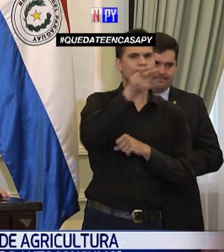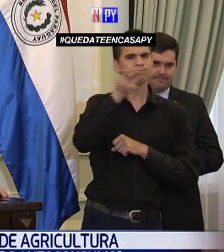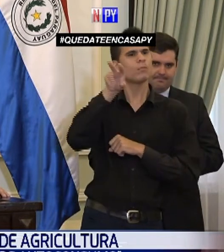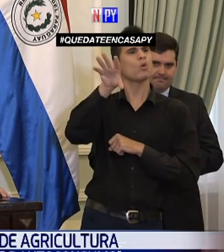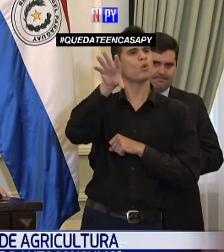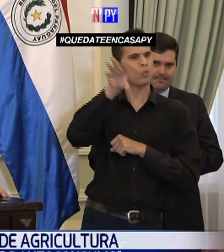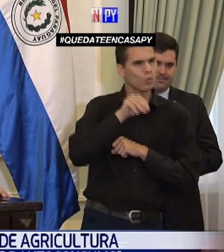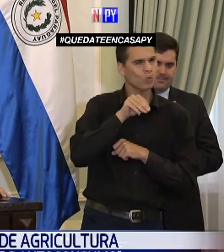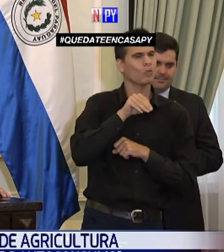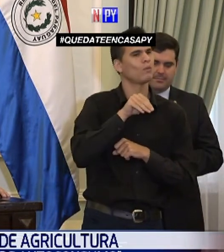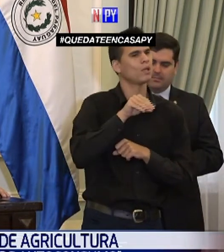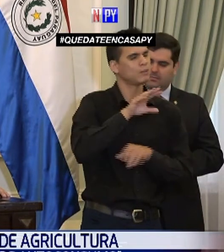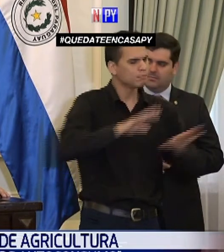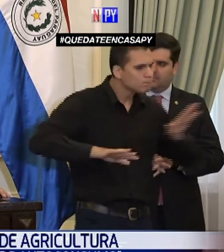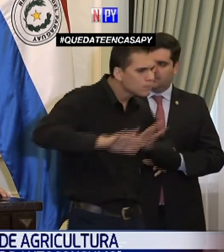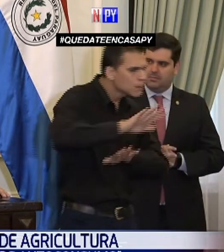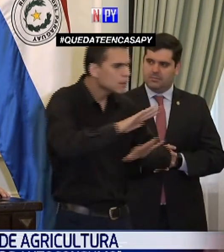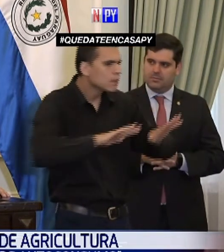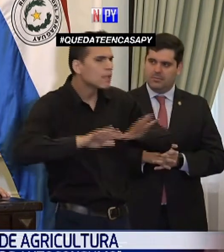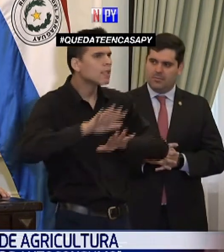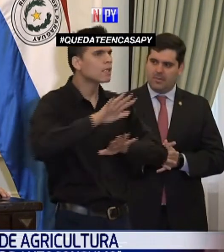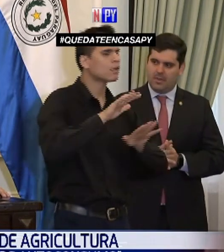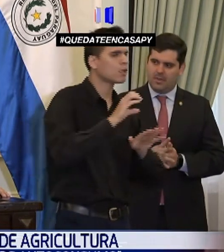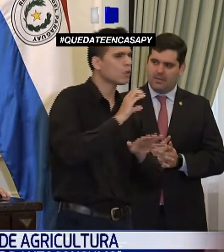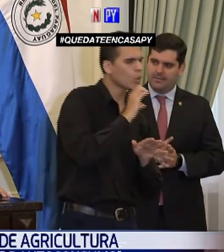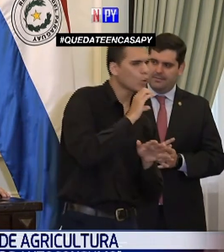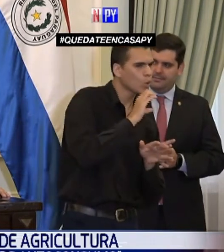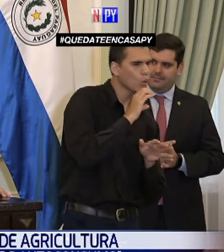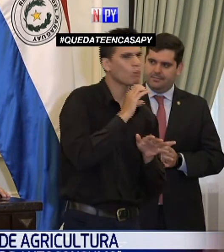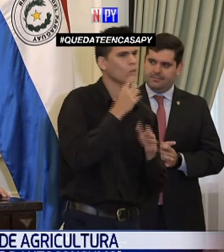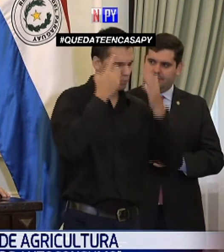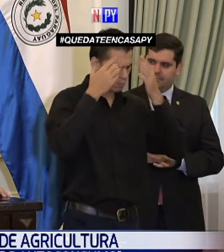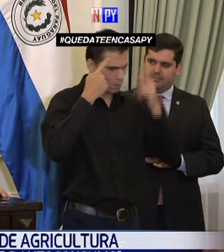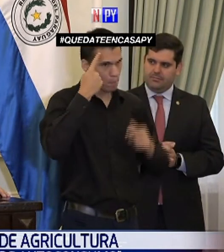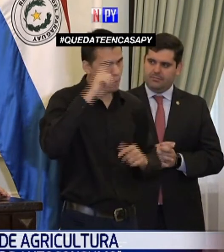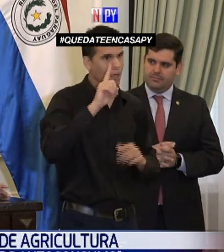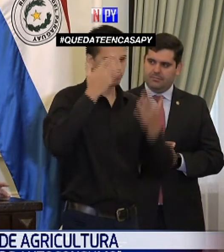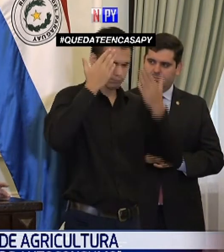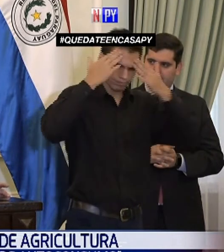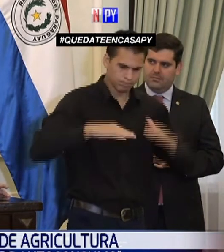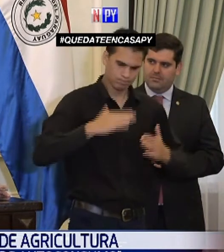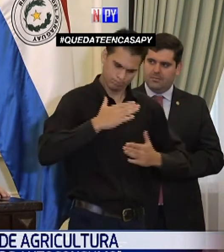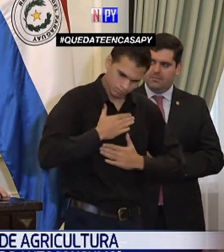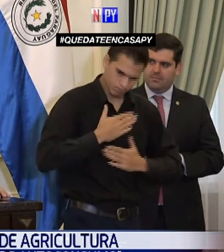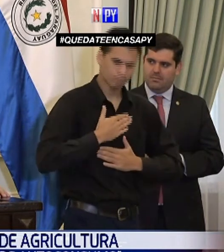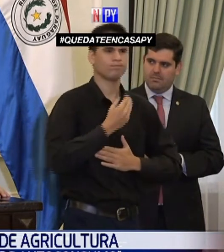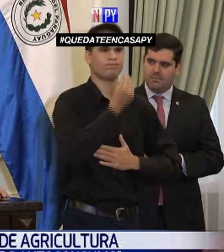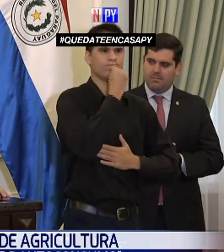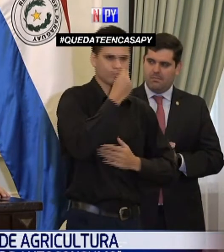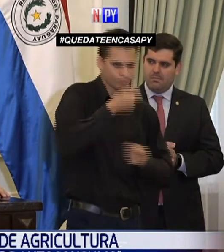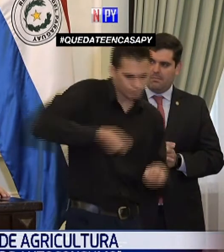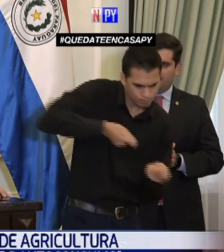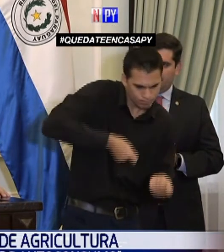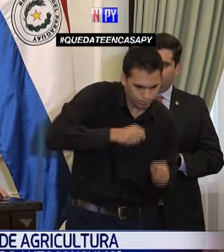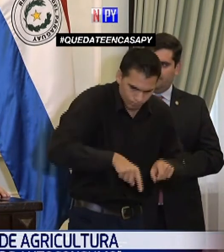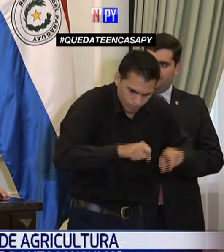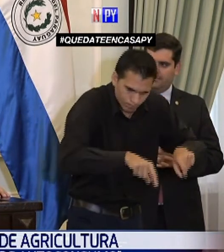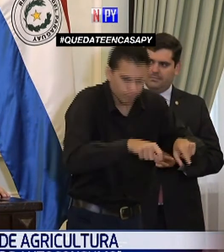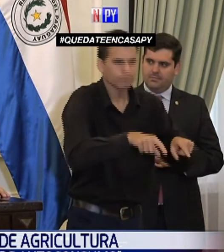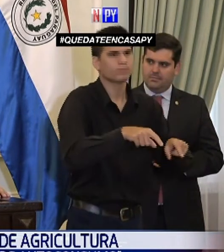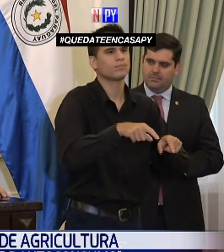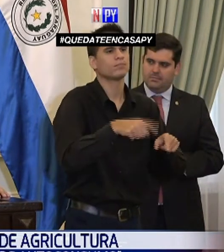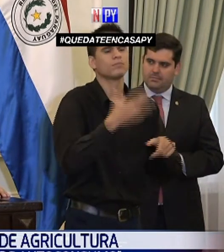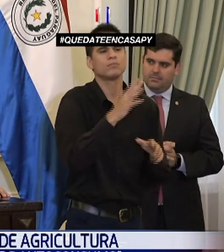para no solamente autoabastecernos, sino si hablamos de números de la economía,